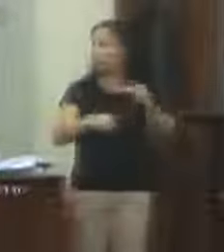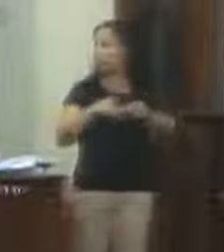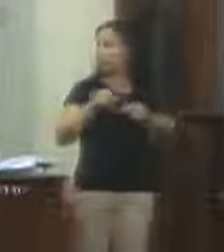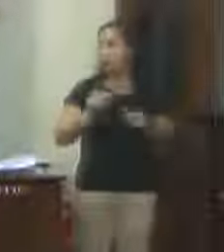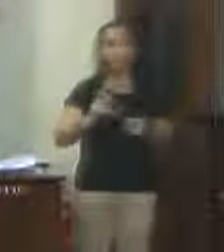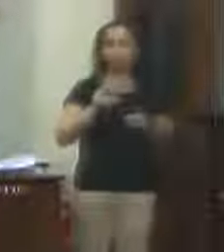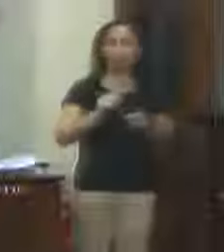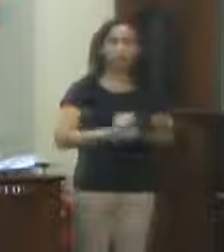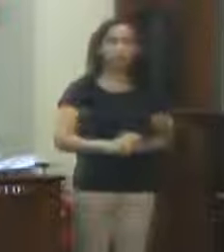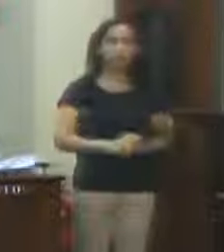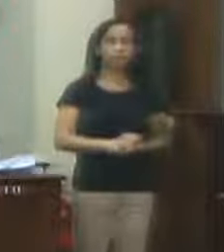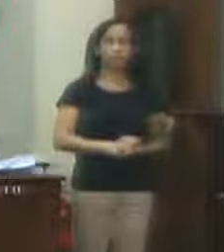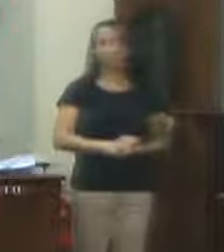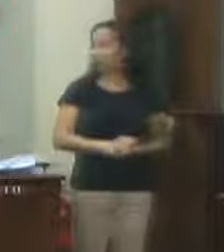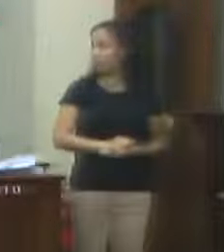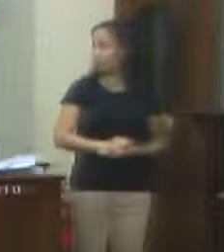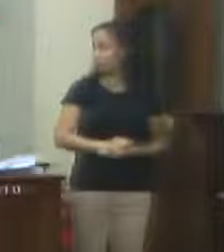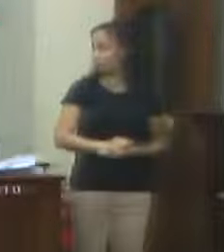defende.